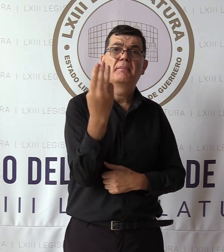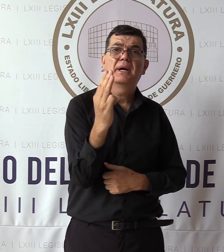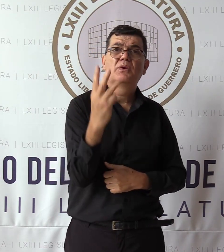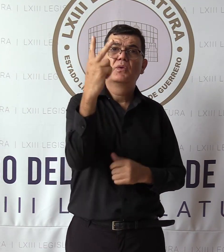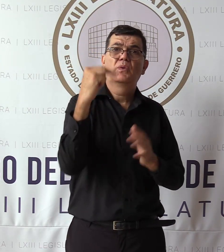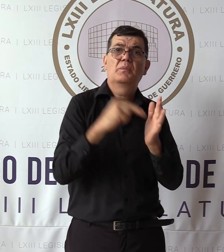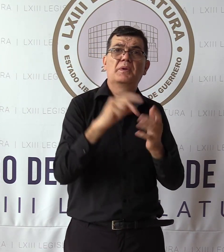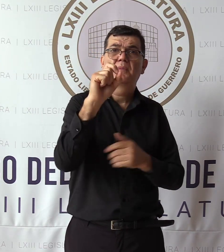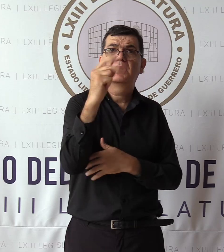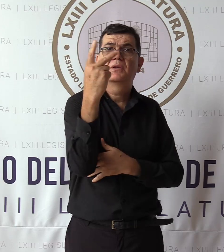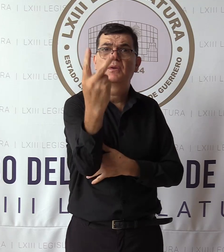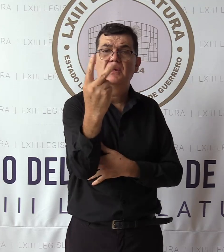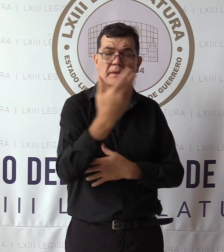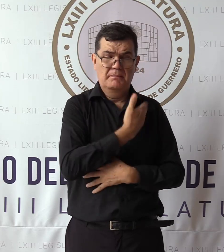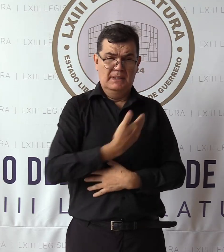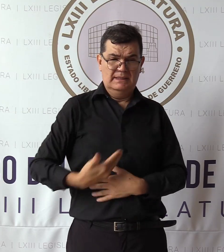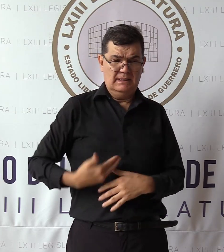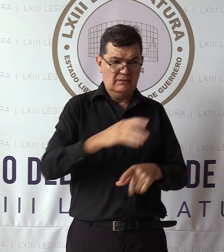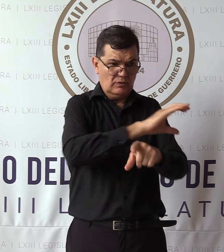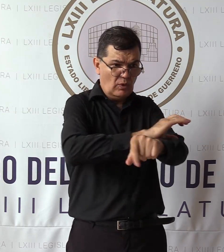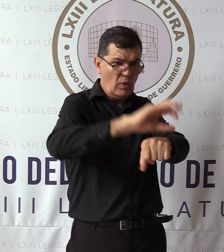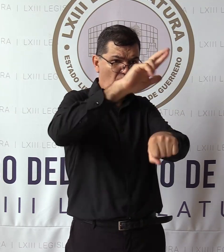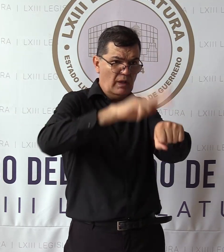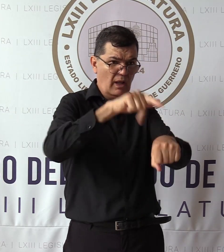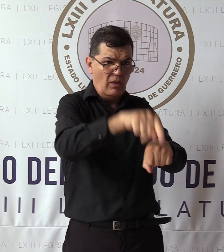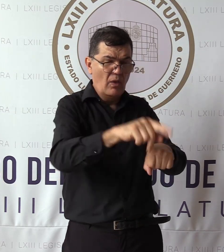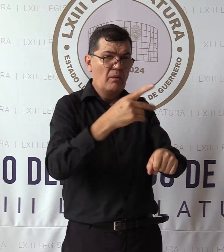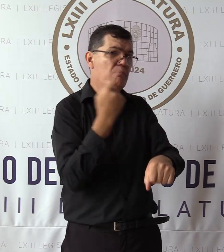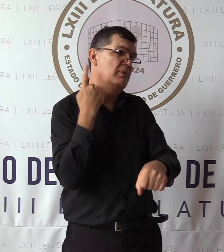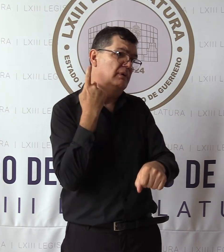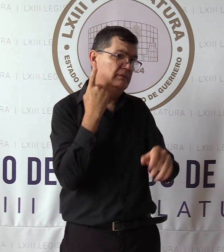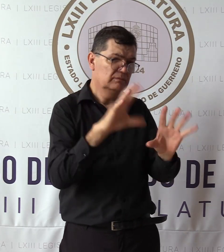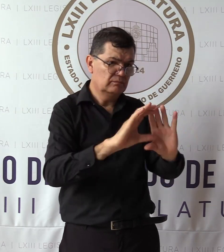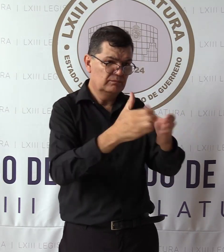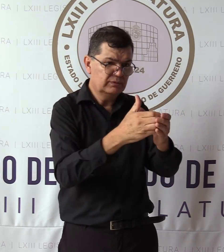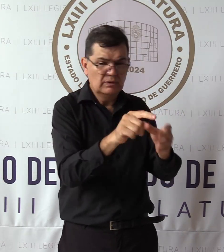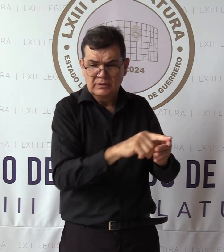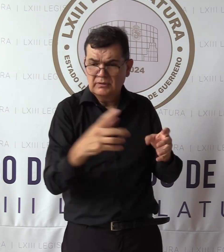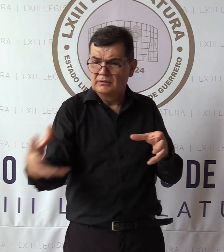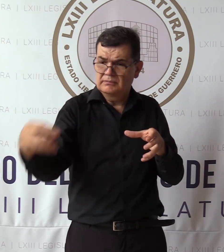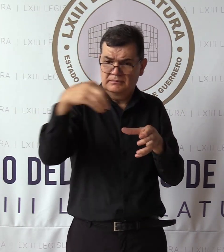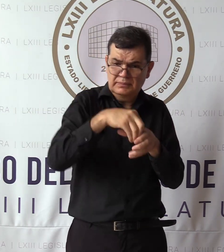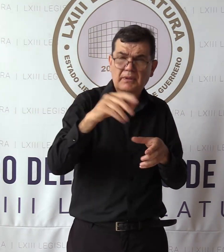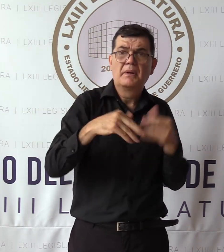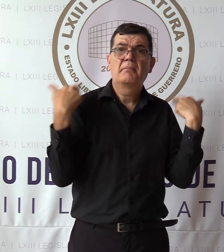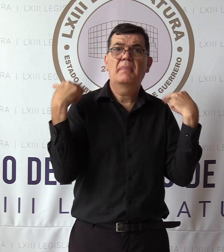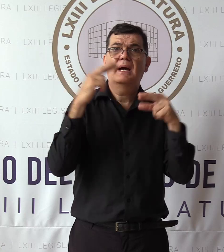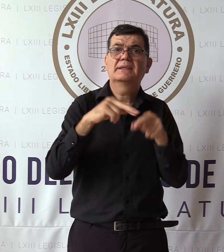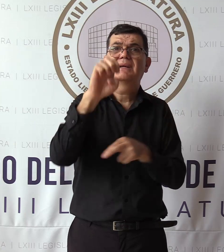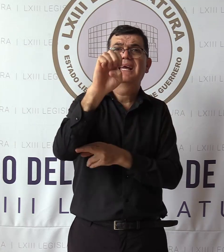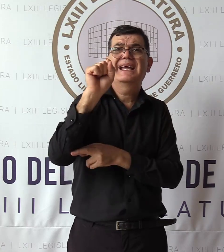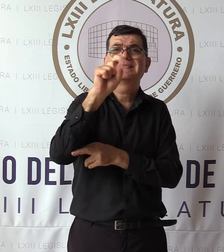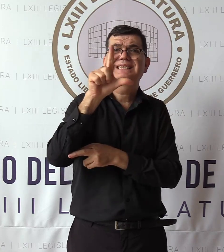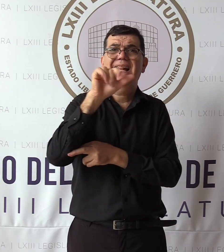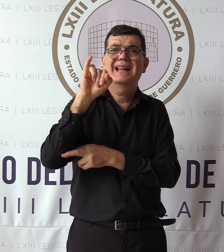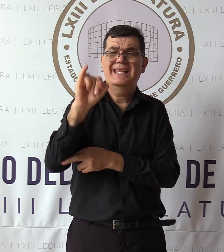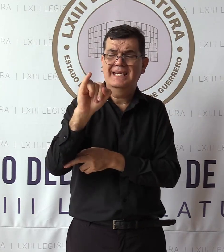2022, la presidencia de la Junta de Coordinación Política solicitó la incorporación del maestro Esli Joanán Navarrete